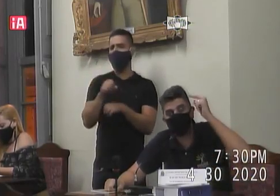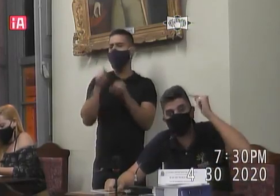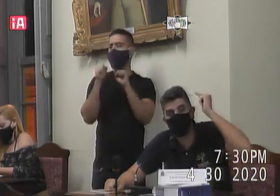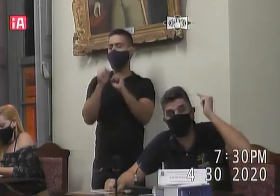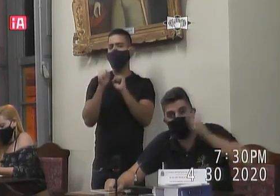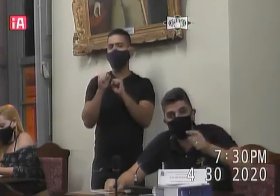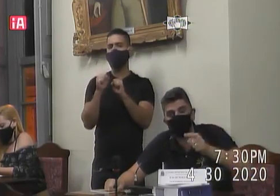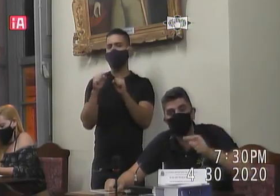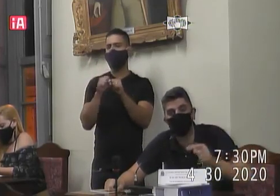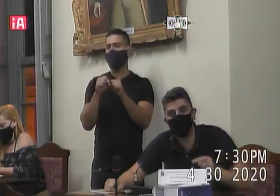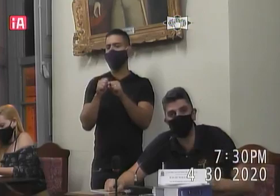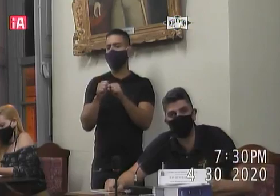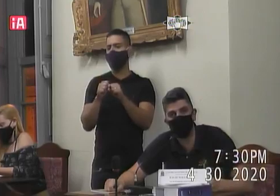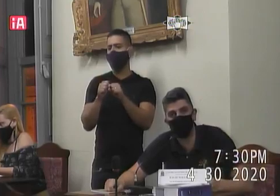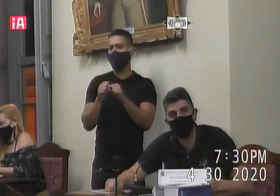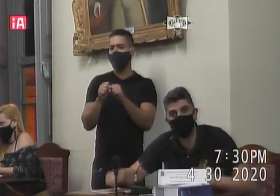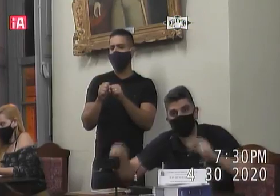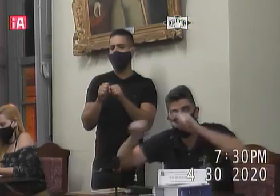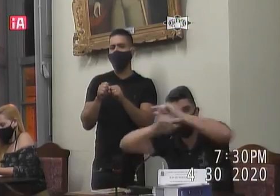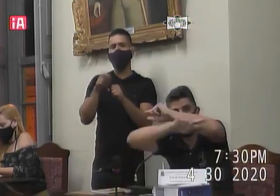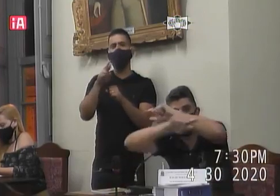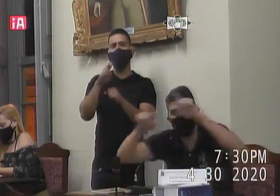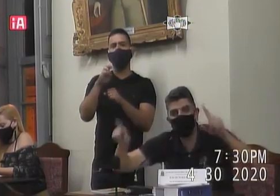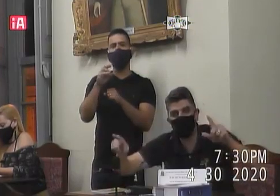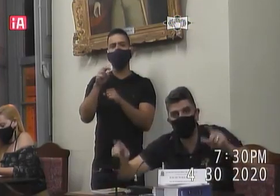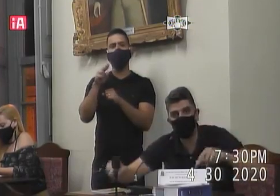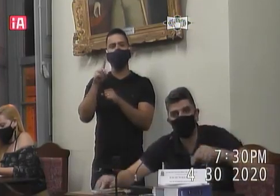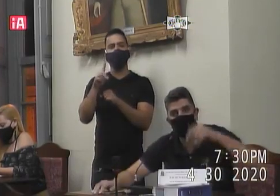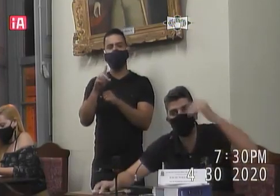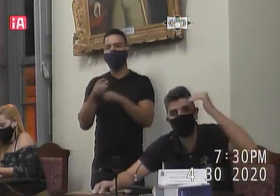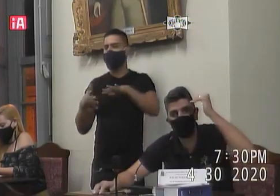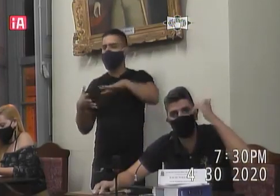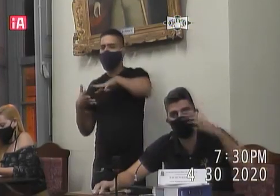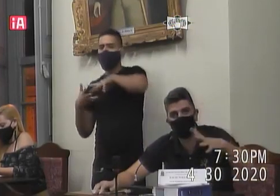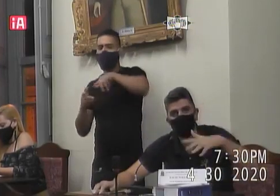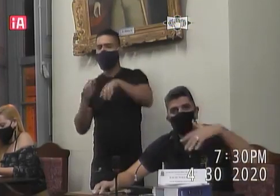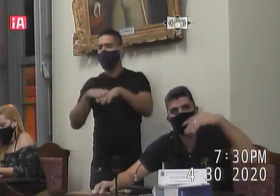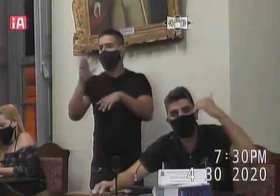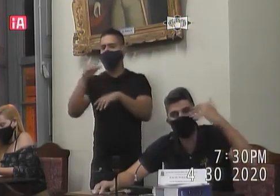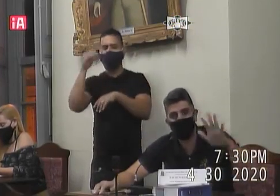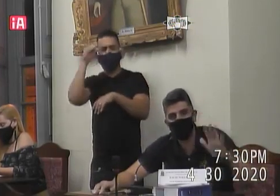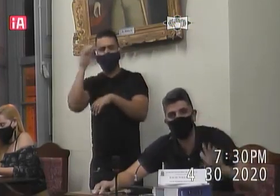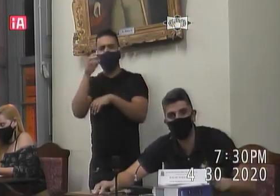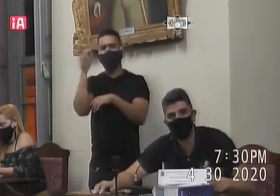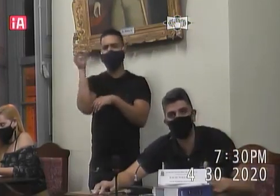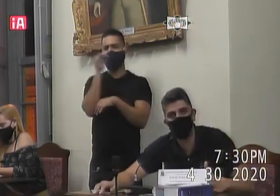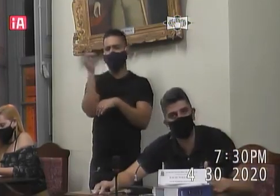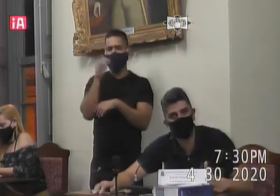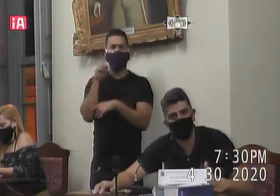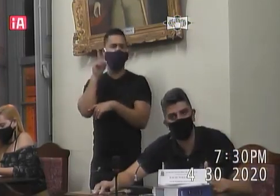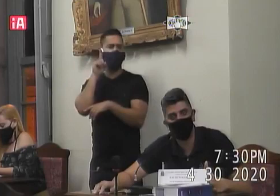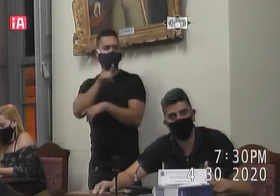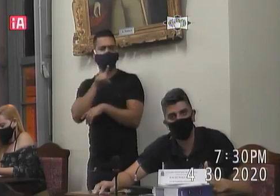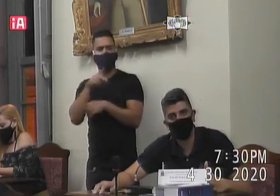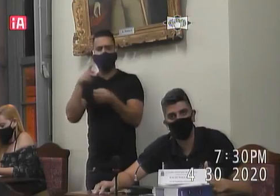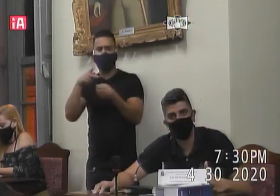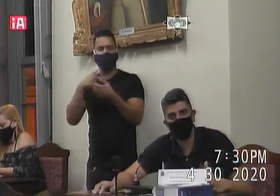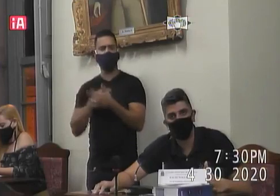gente possa bater o recorde de salvamento de vida da história do mundo, mais do que na China, na Itália, nos Estados Unidos.